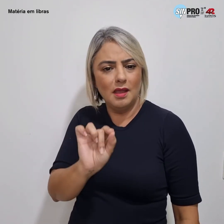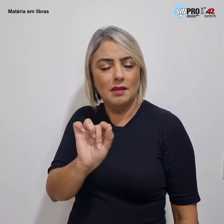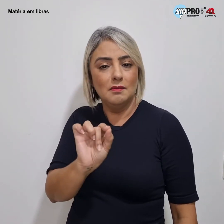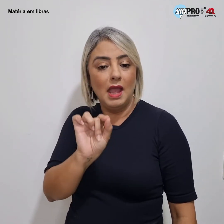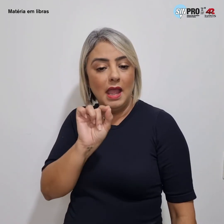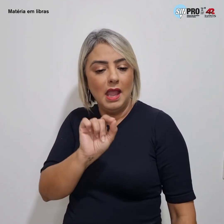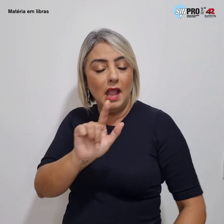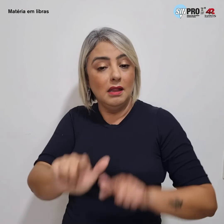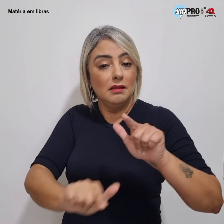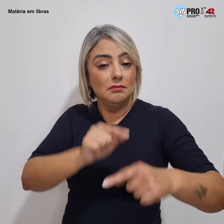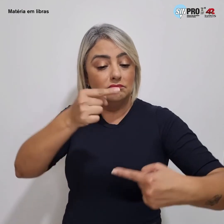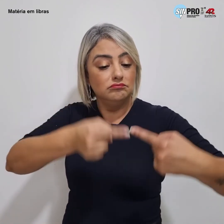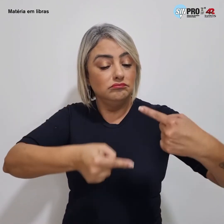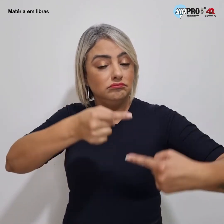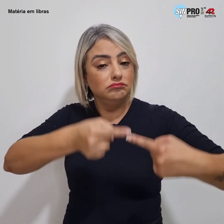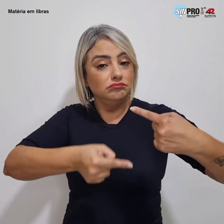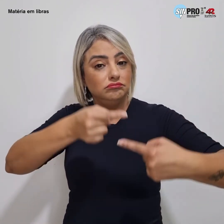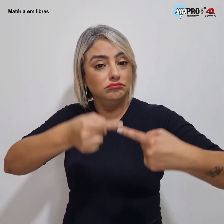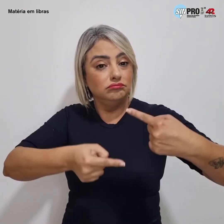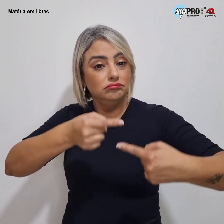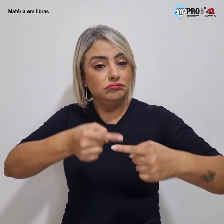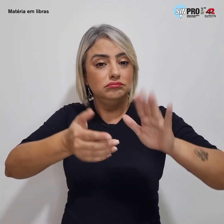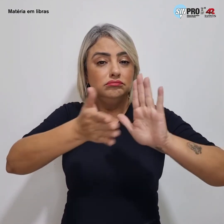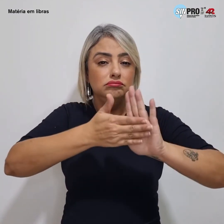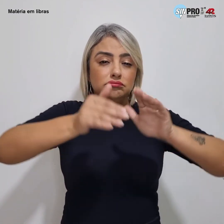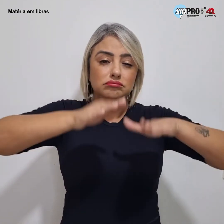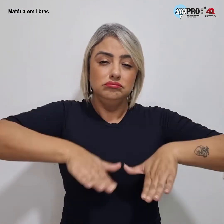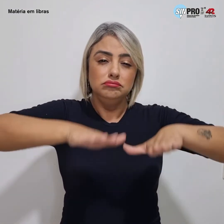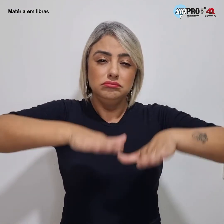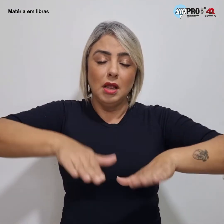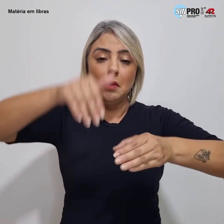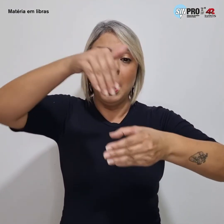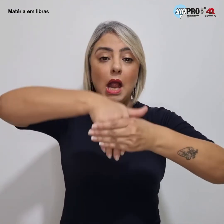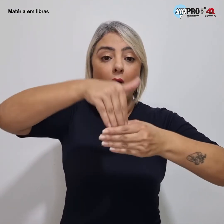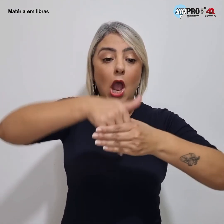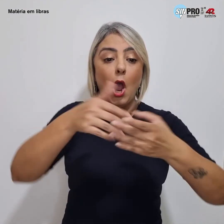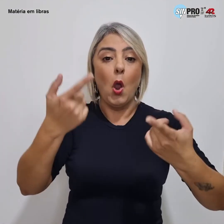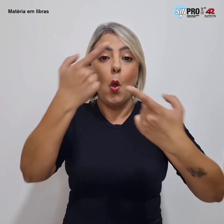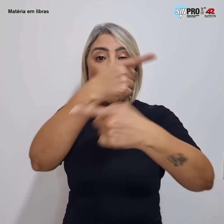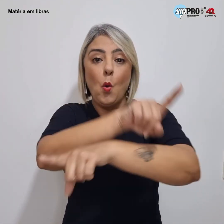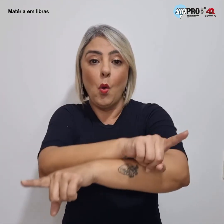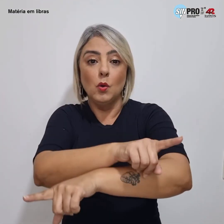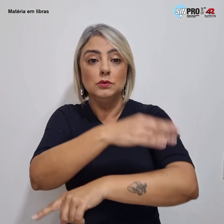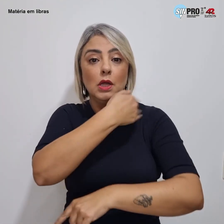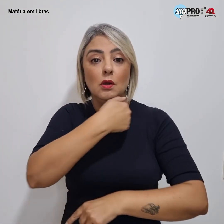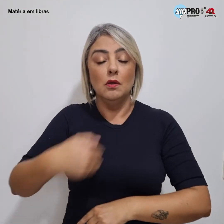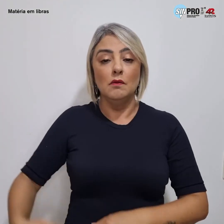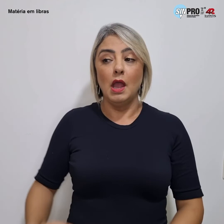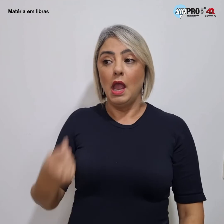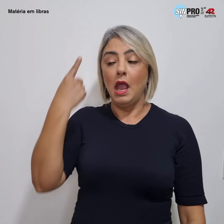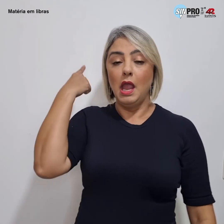indeterminado, ele atua politicamente em campanha eleitoral contra o governo do